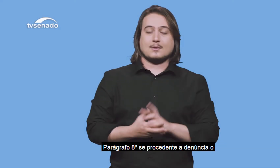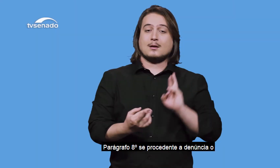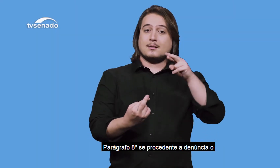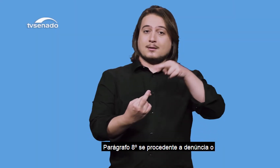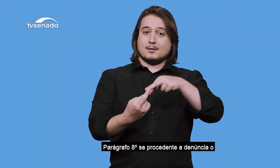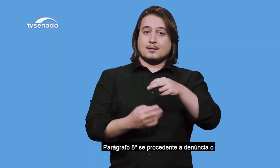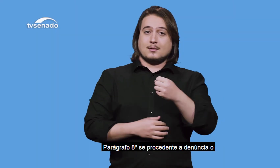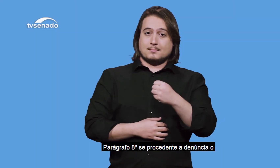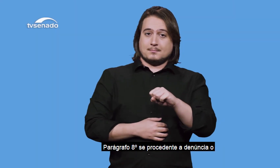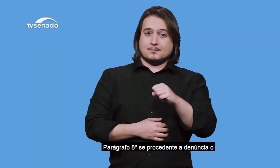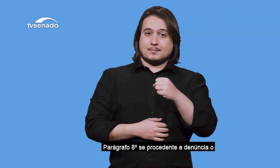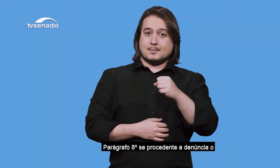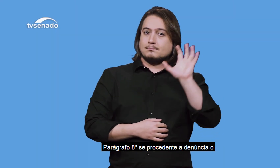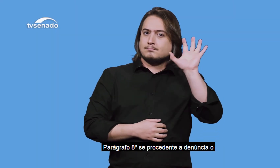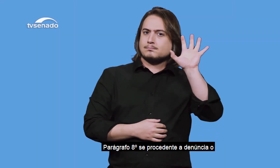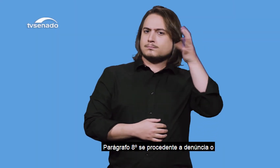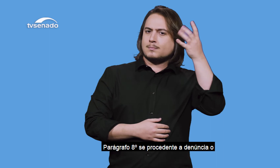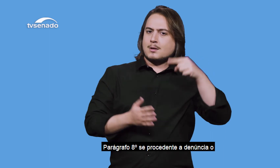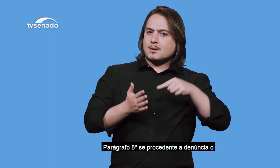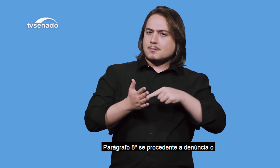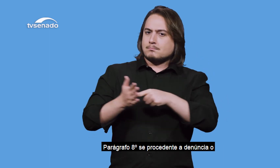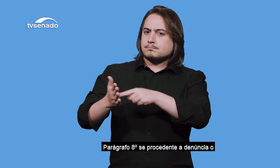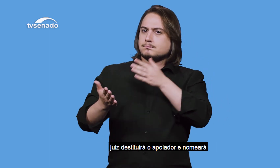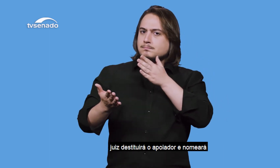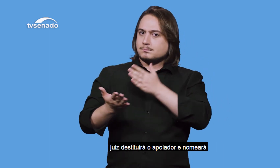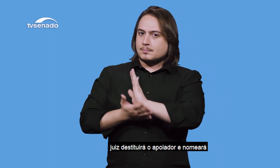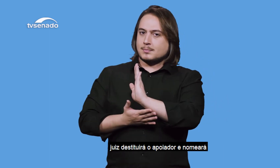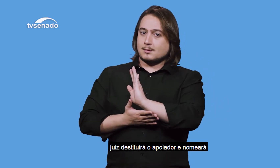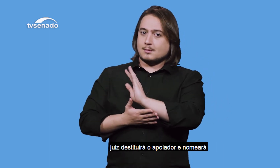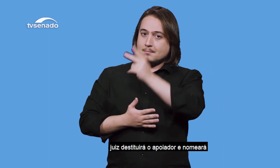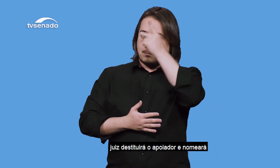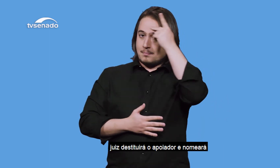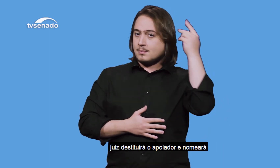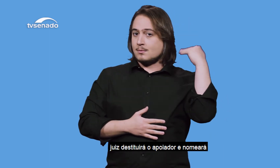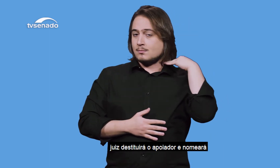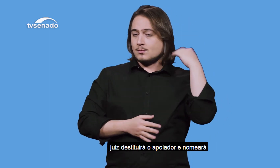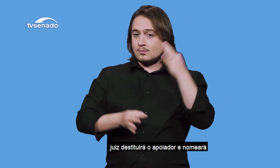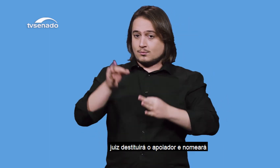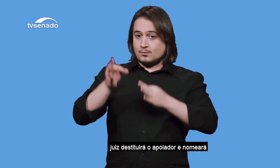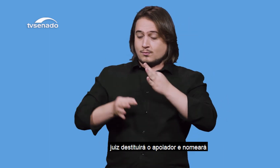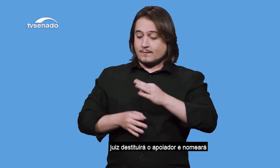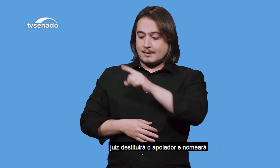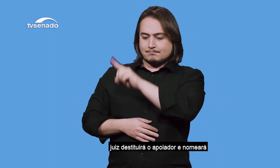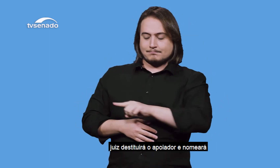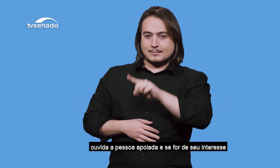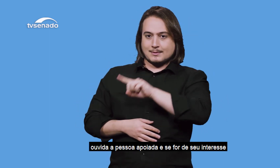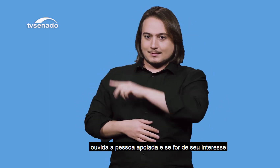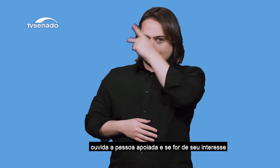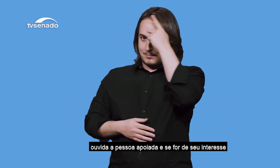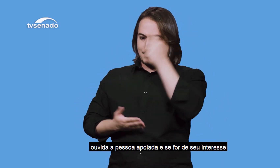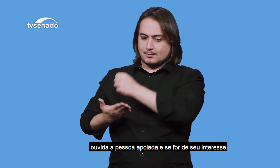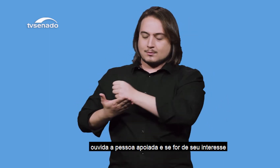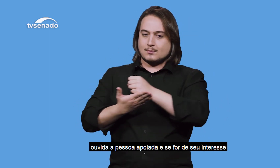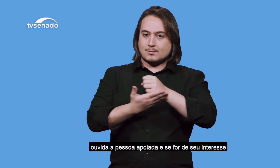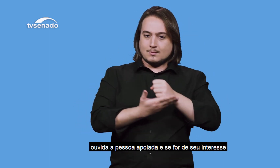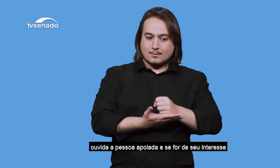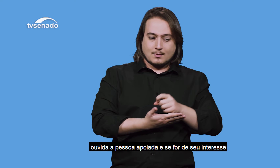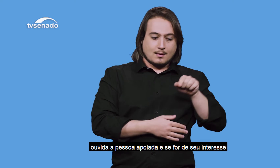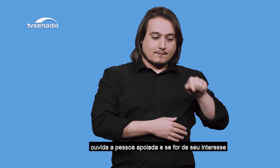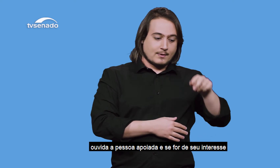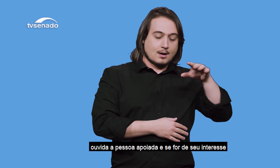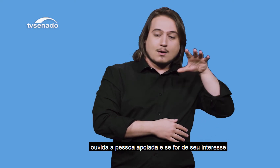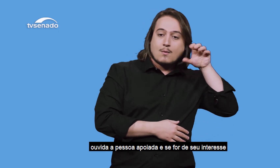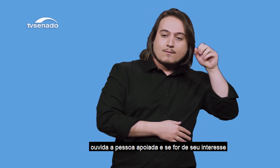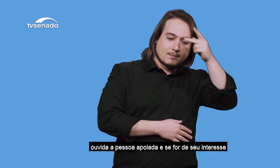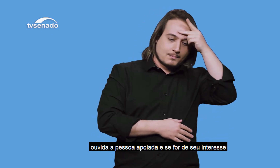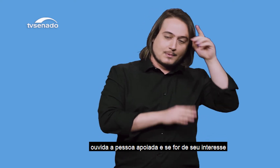parágrafo 8o se procedente a denúncia o juiz destituirá o apoiador e nomeará ouvida pessoa apoiada